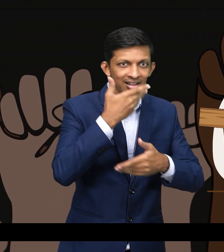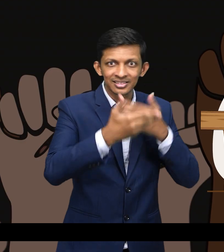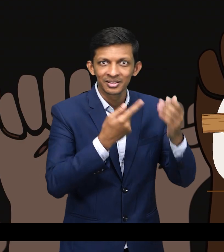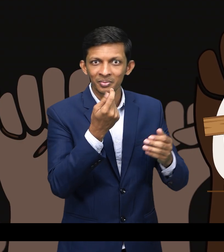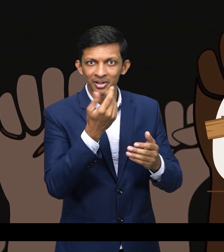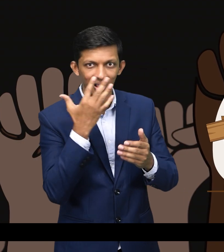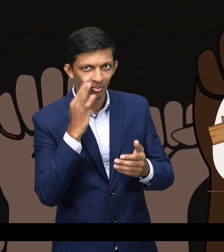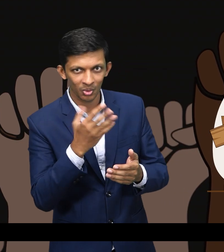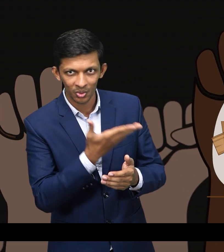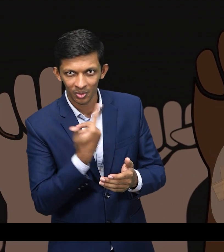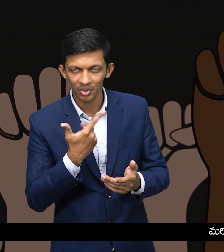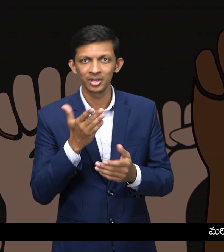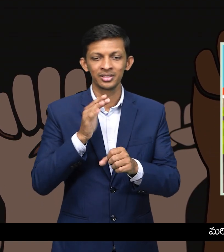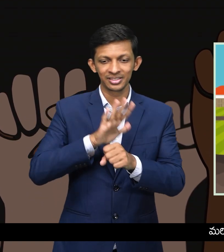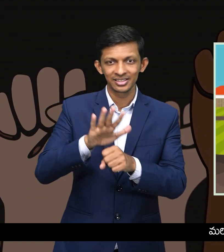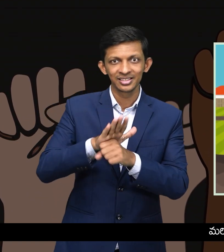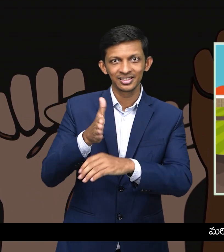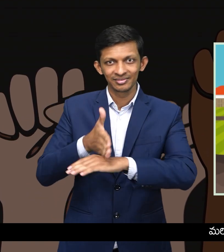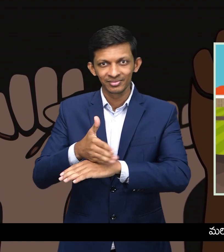వడ్రంగి పని మరియు వ్యవసాయం వంటి